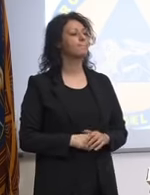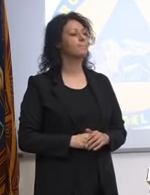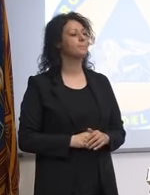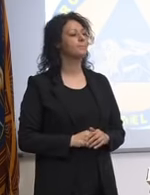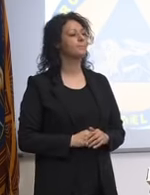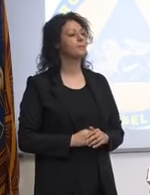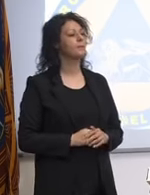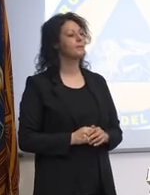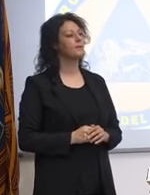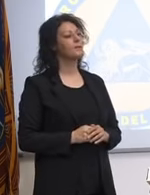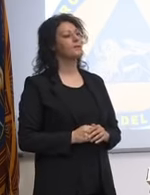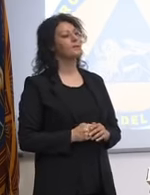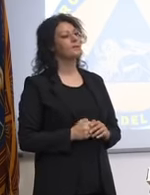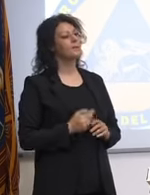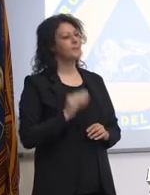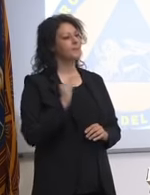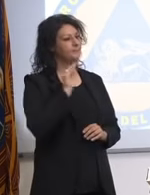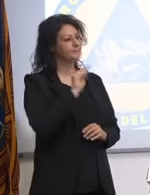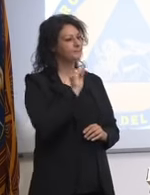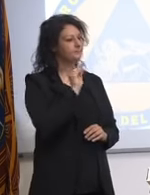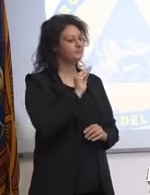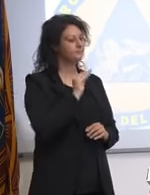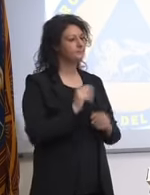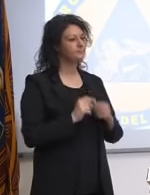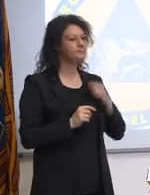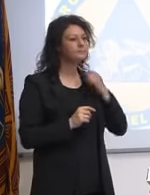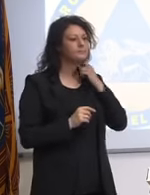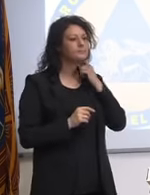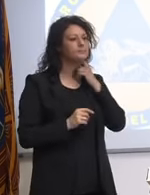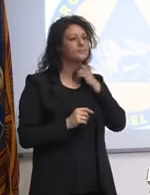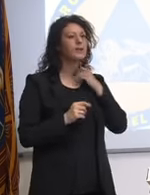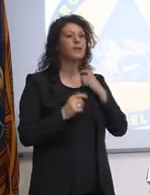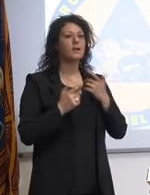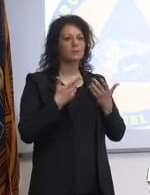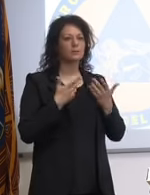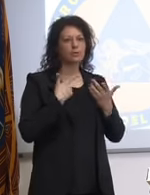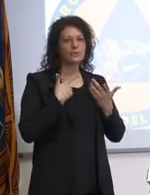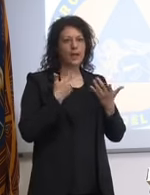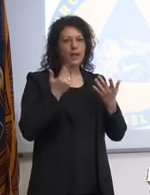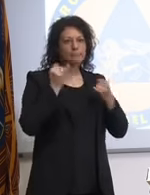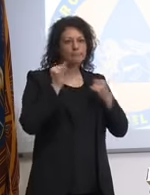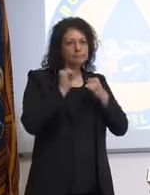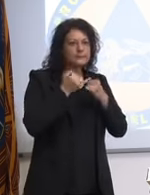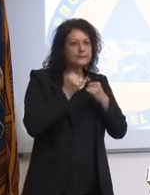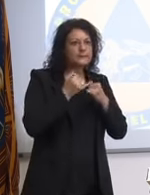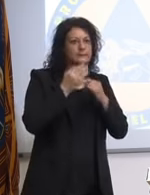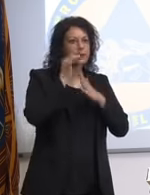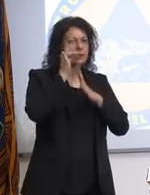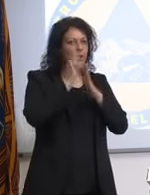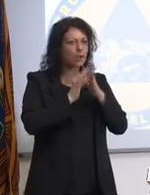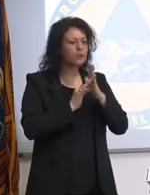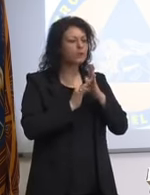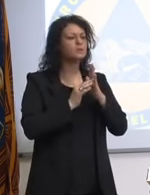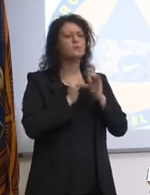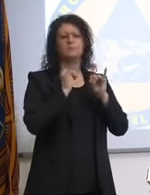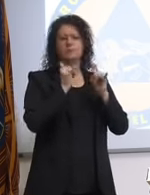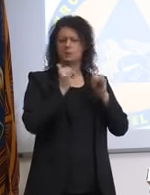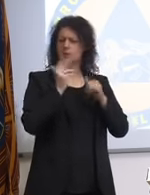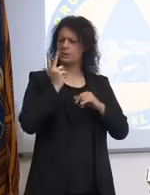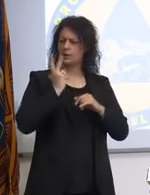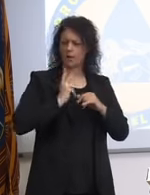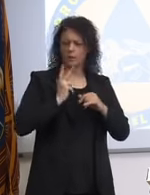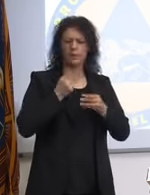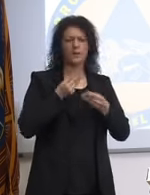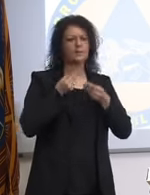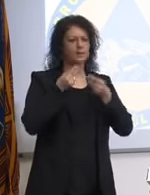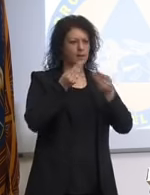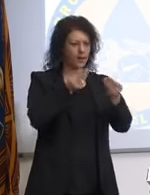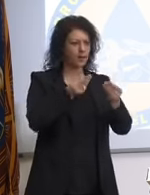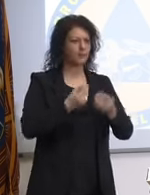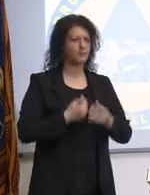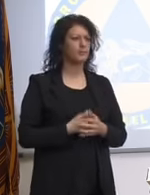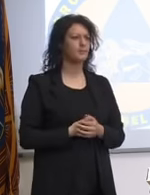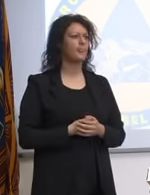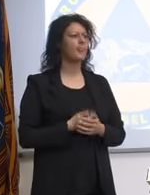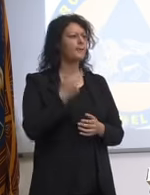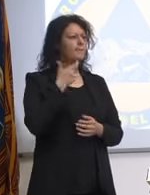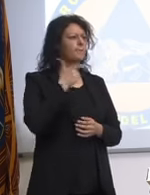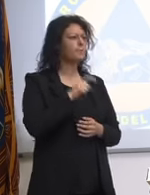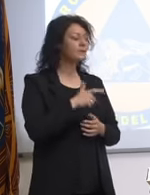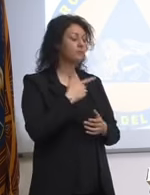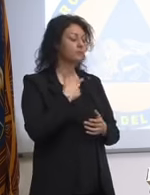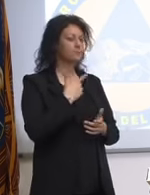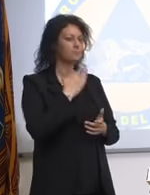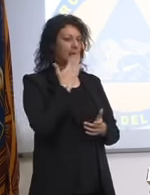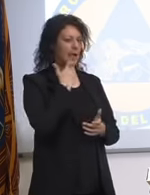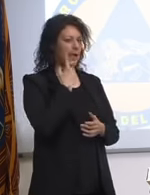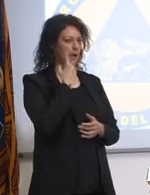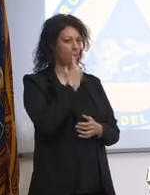Presidente, su questo ci sarà una nota nel dettaglio? Sì, sì, sì. Sì, ve l'ho detto prima, tranquillo. Per esempio c'è un passaggio che mi sfugge,